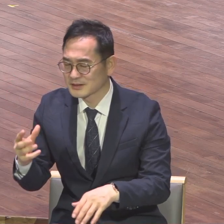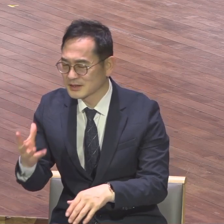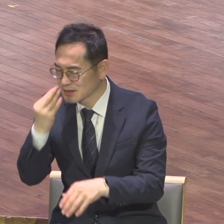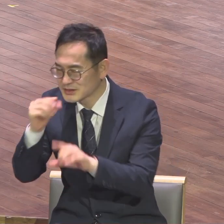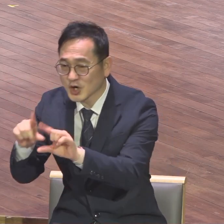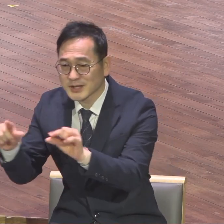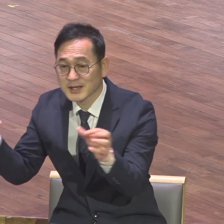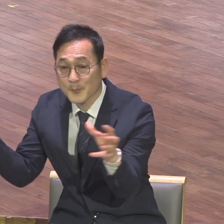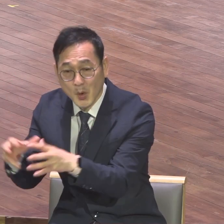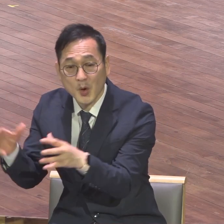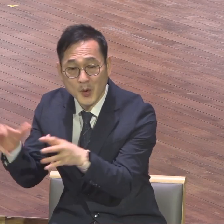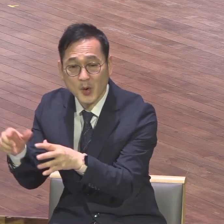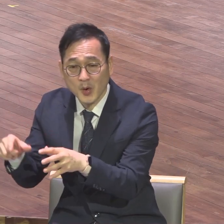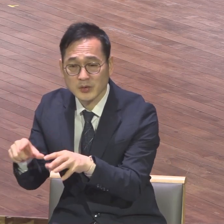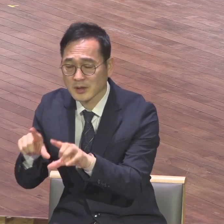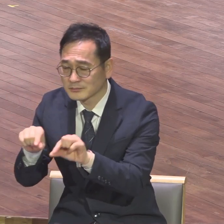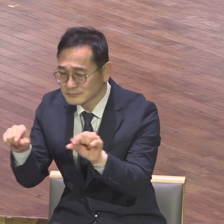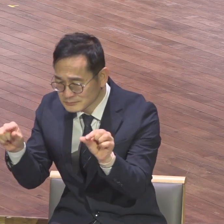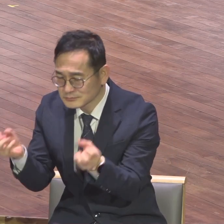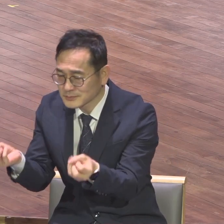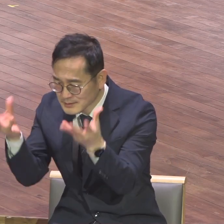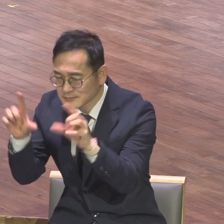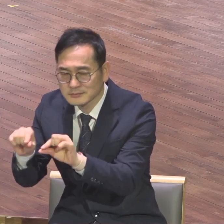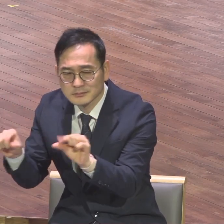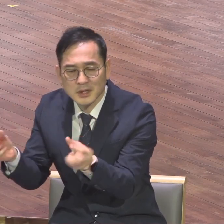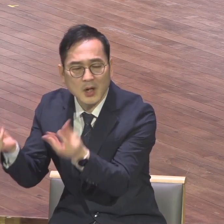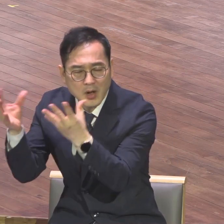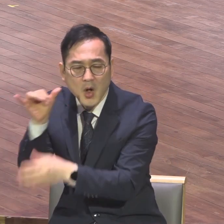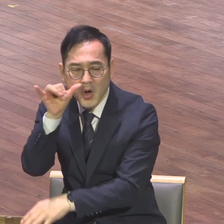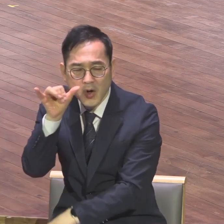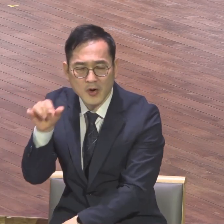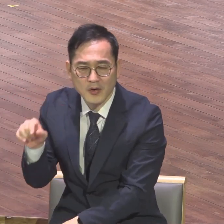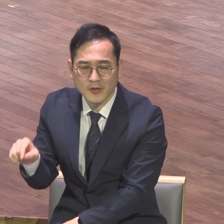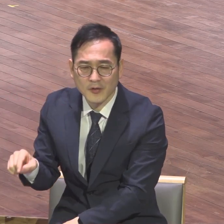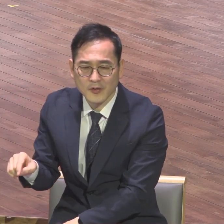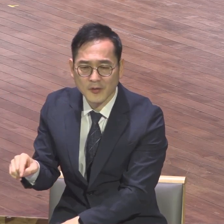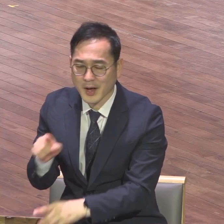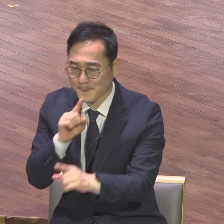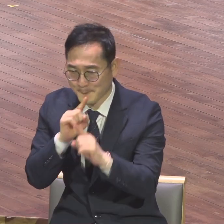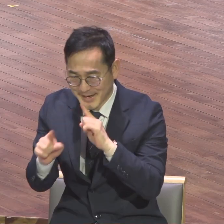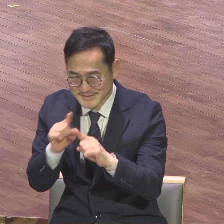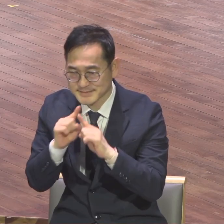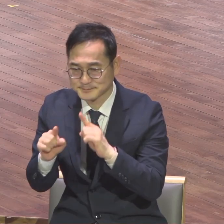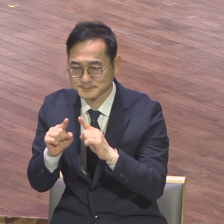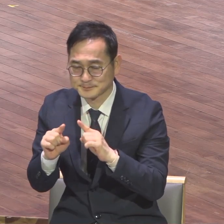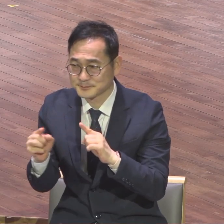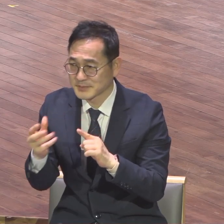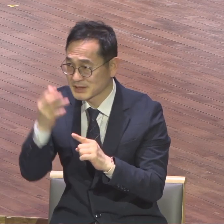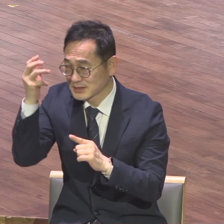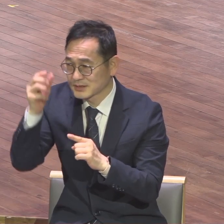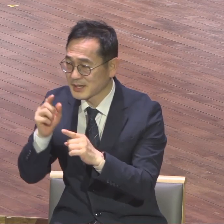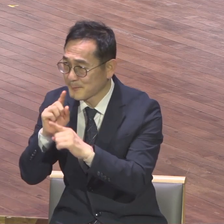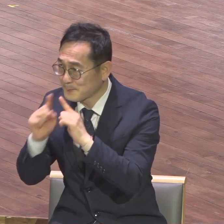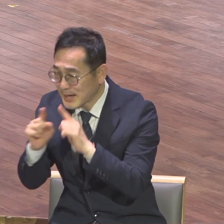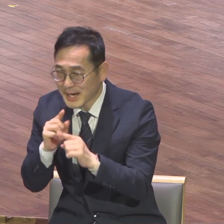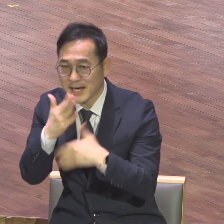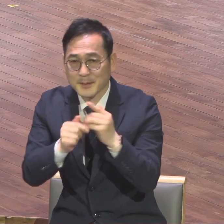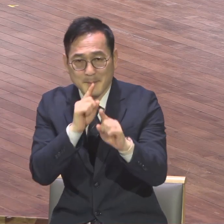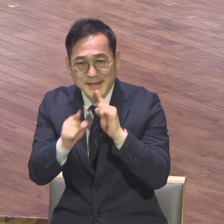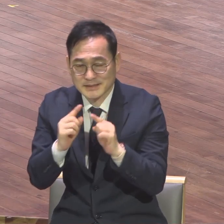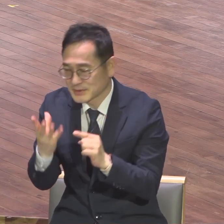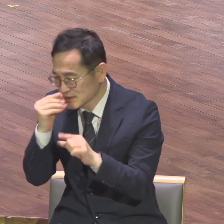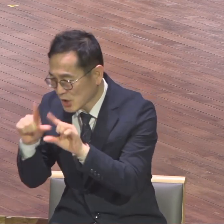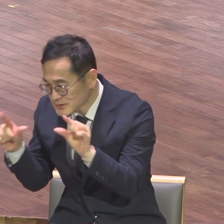때마다 예식 중심으로 합니다. 예식 중심으로 말씀과 성찬이 같이 주어져야